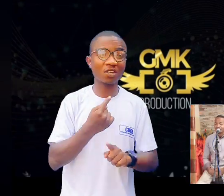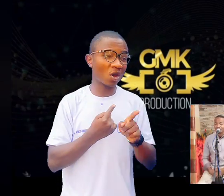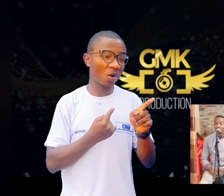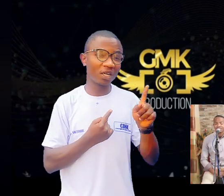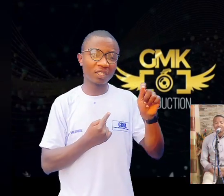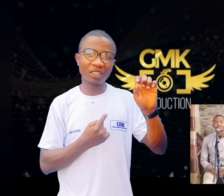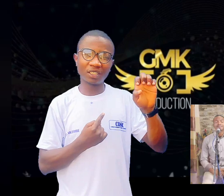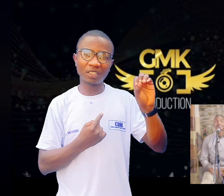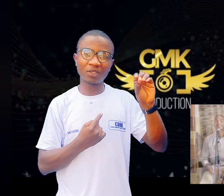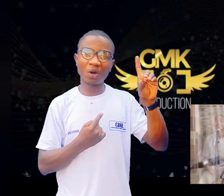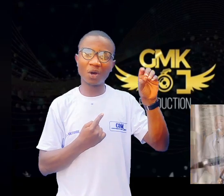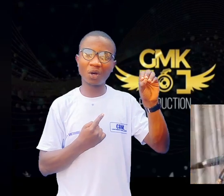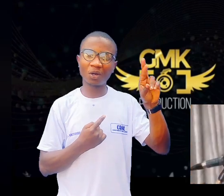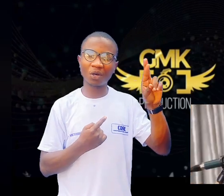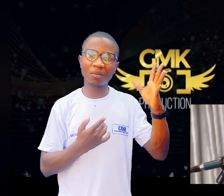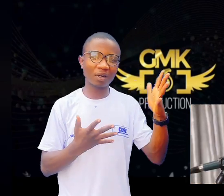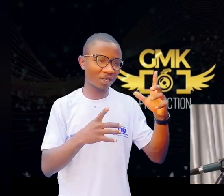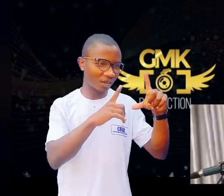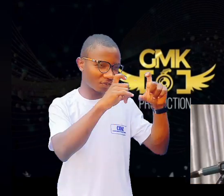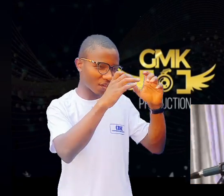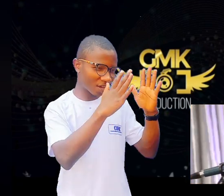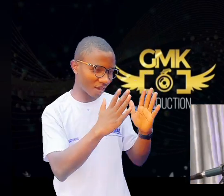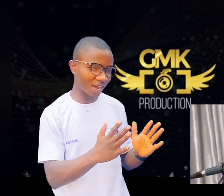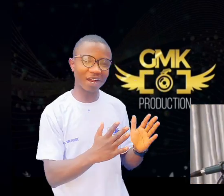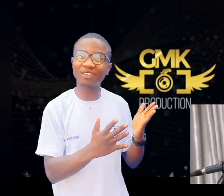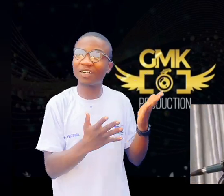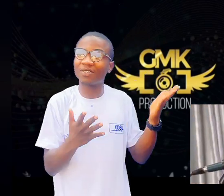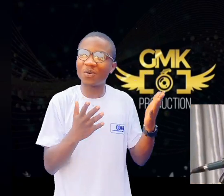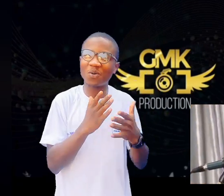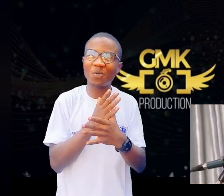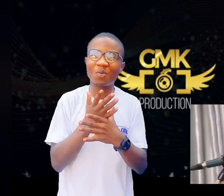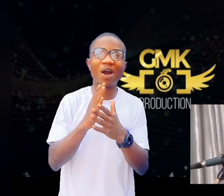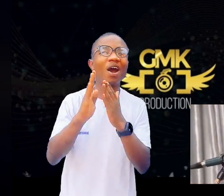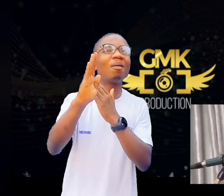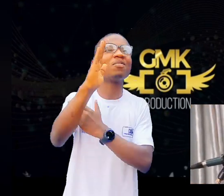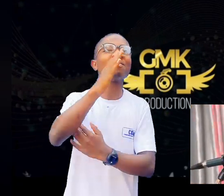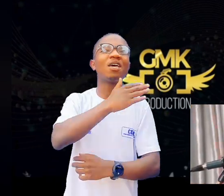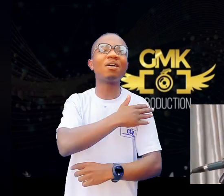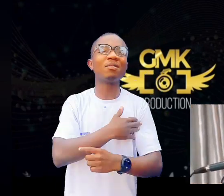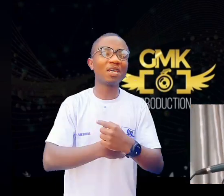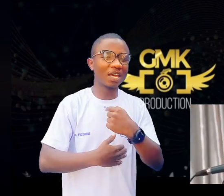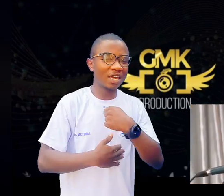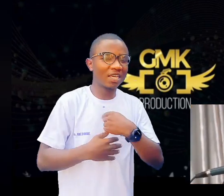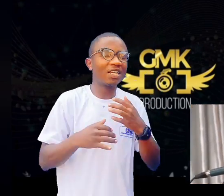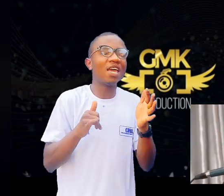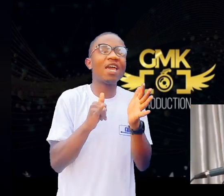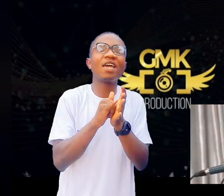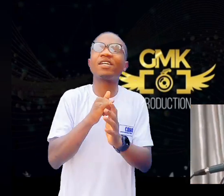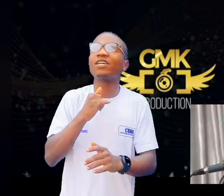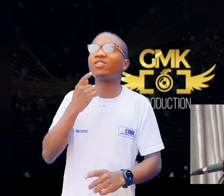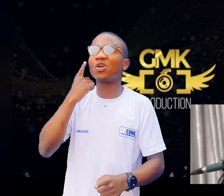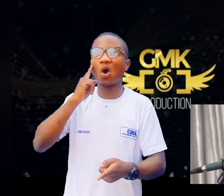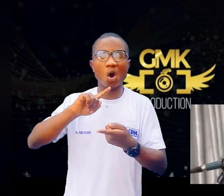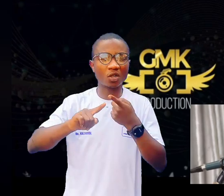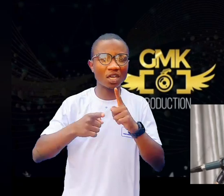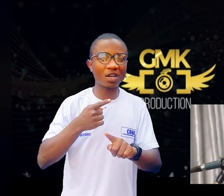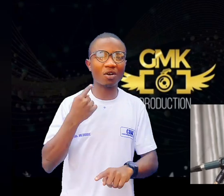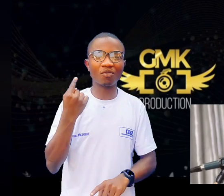c'est Théodore Kipperman qui avait photographié entre Dieu et moi.